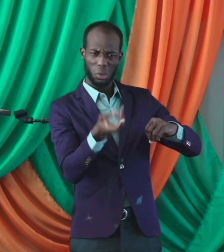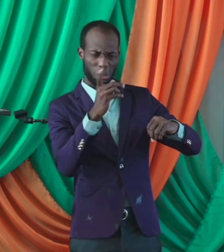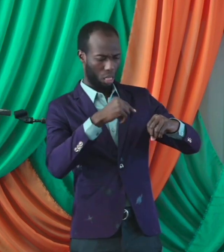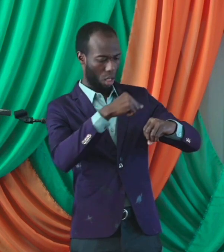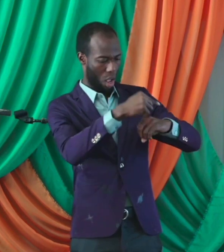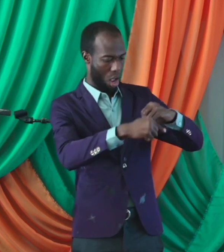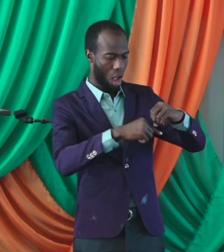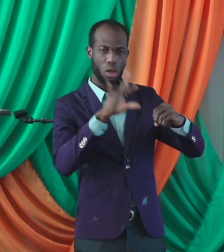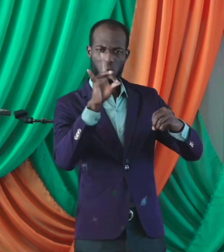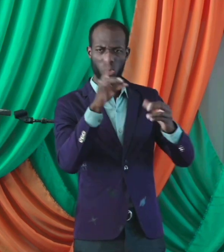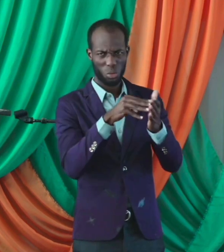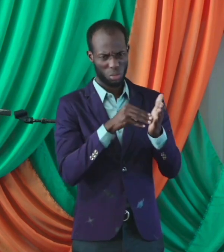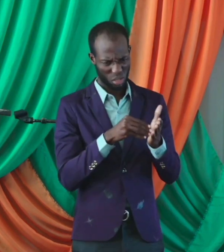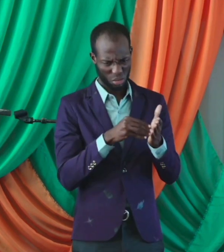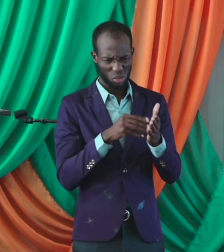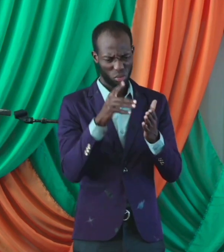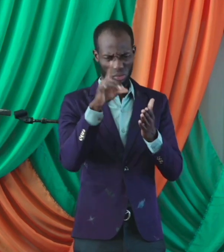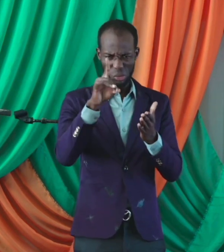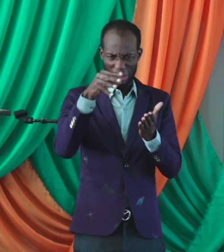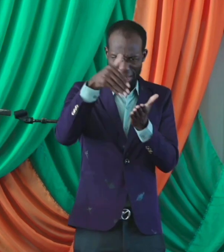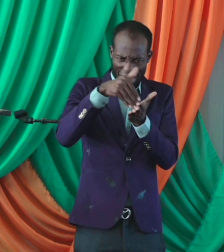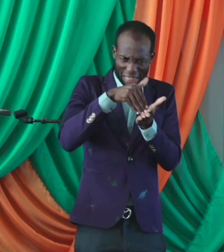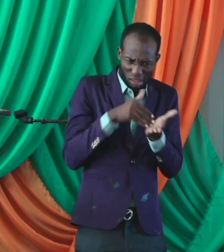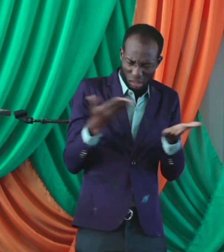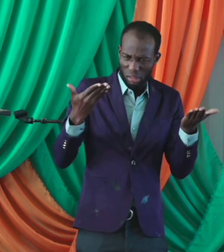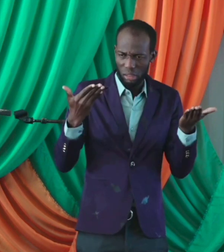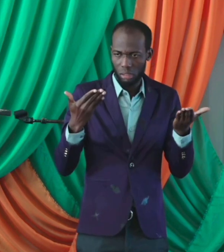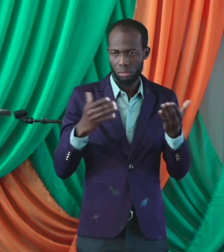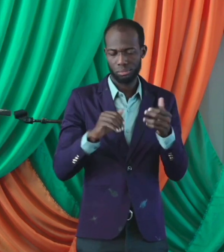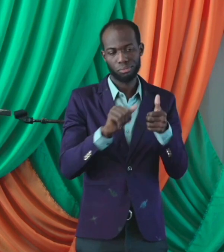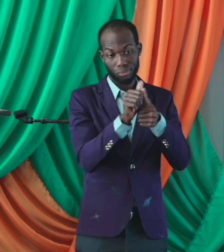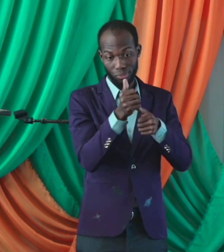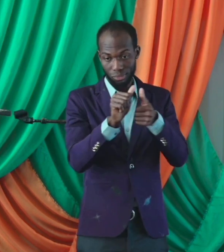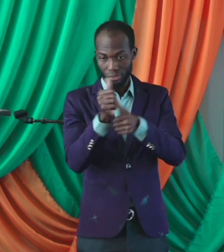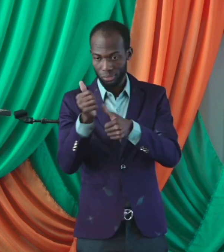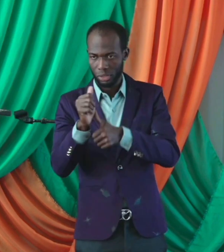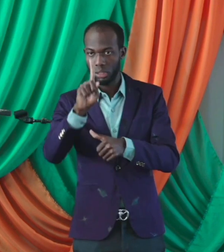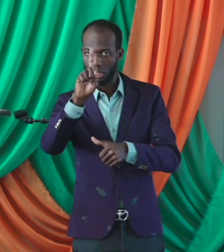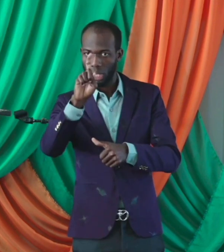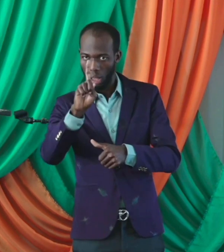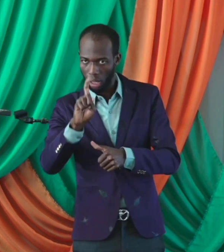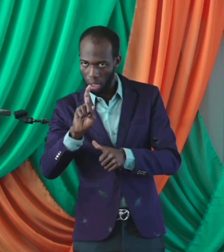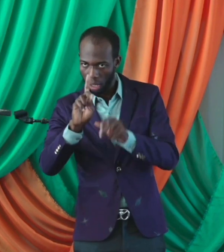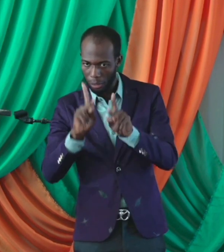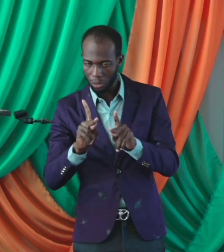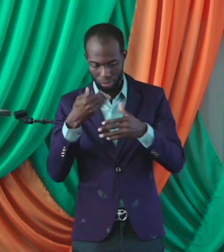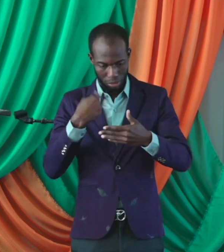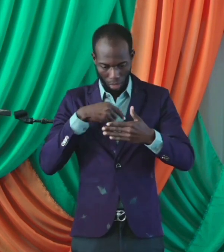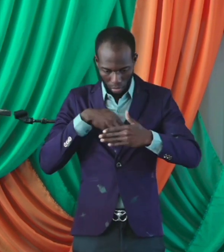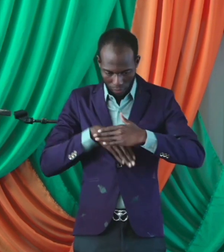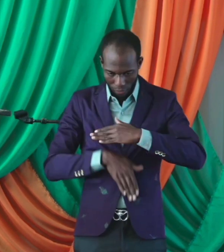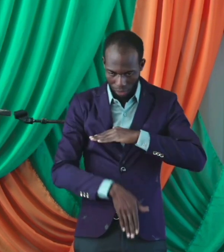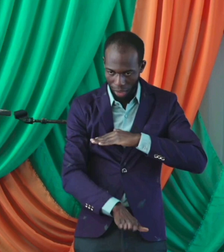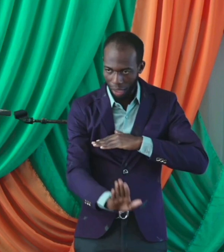Nous faisons 7.4, nous faisons pas ça à 8 milliards là. Nous connaissons sous chaque 100 monde qui fait,